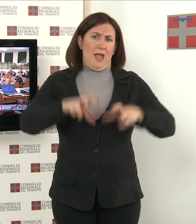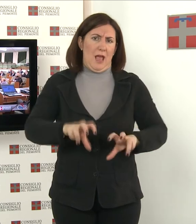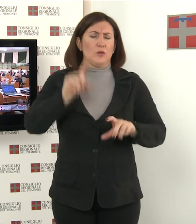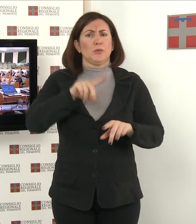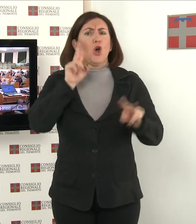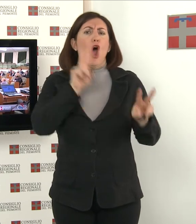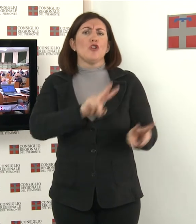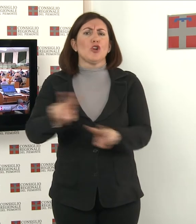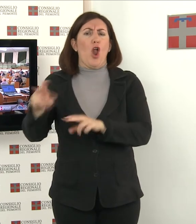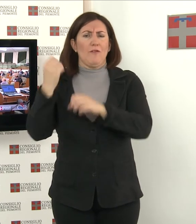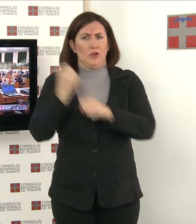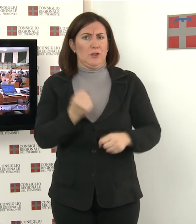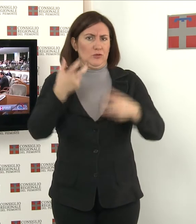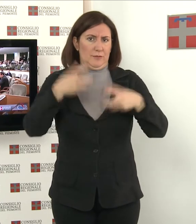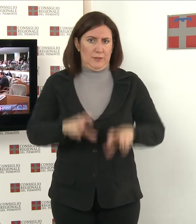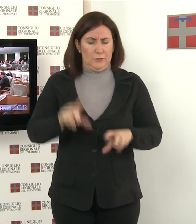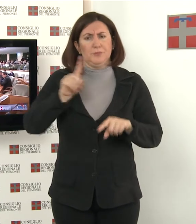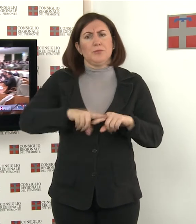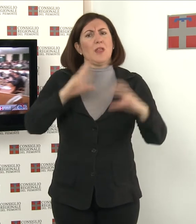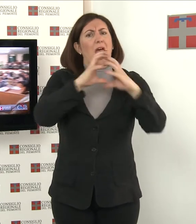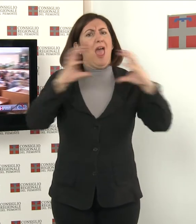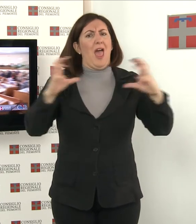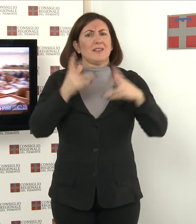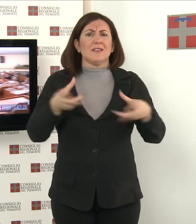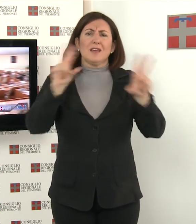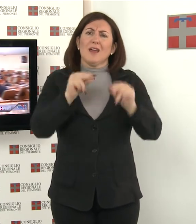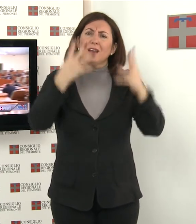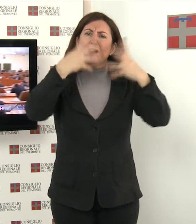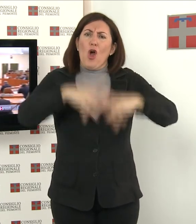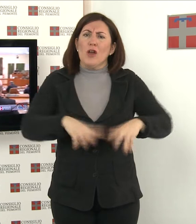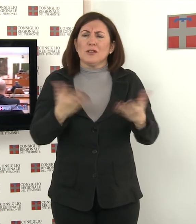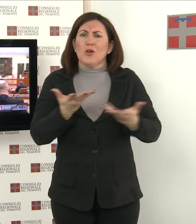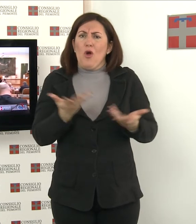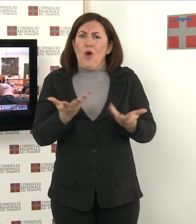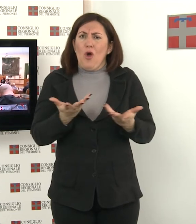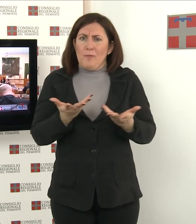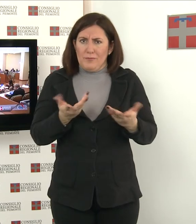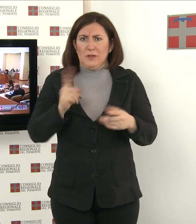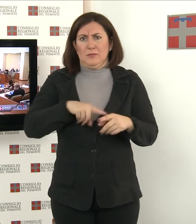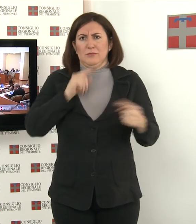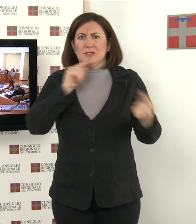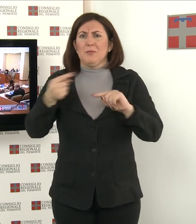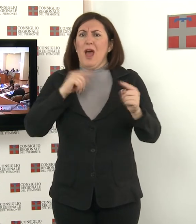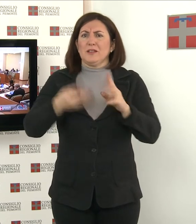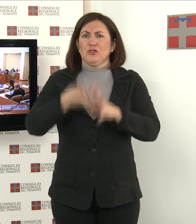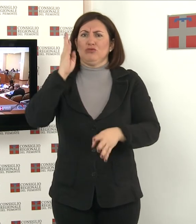affrontato il tema del riordino dell'ente con il dibattito generale sulla proposta di delibera della giunta per la razionalizzazione delle